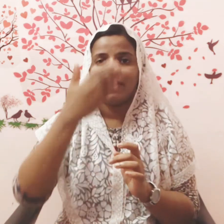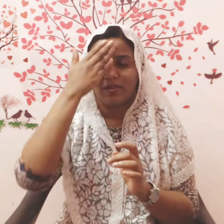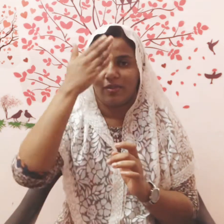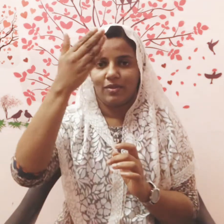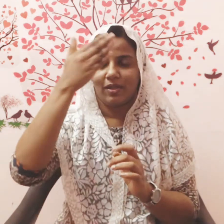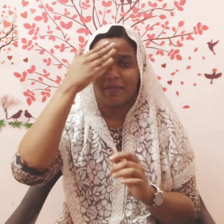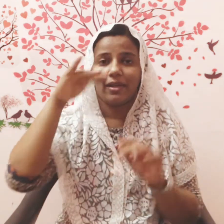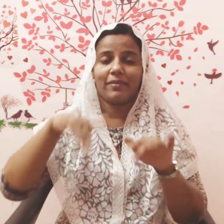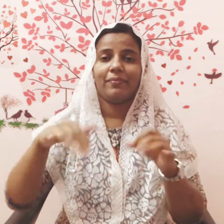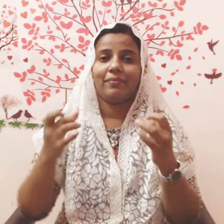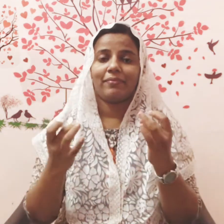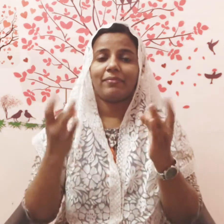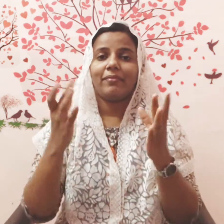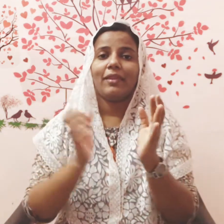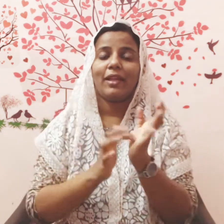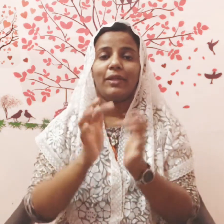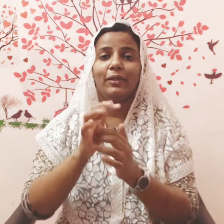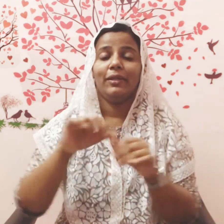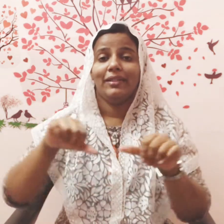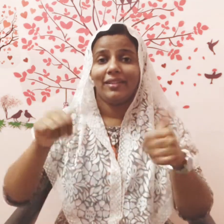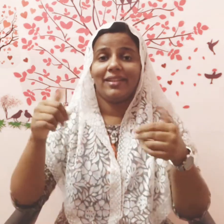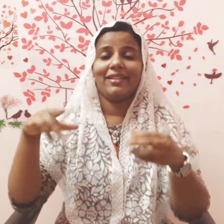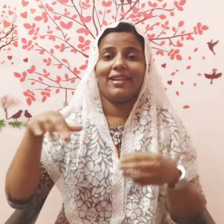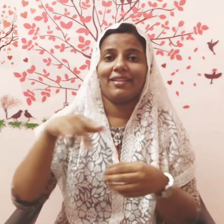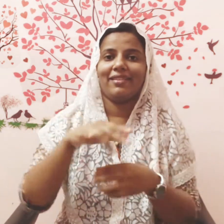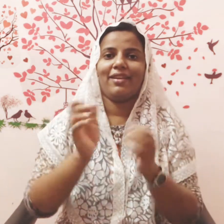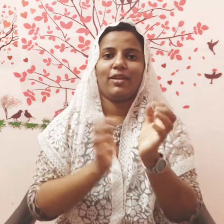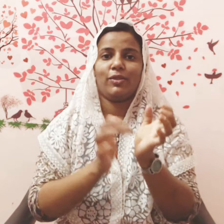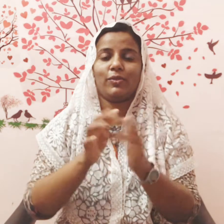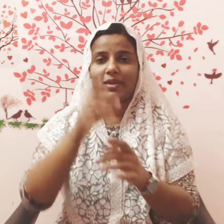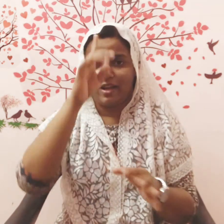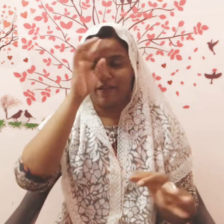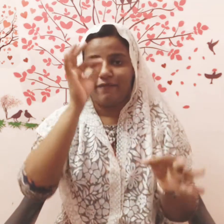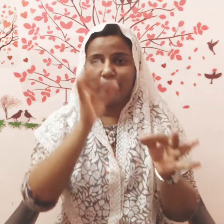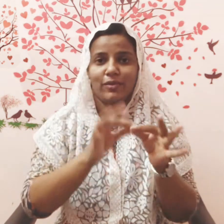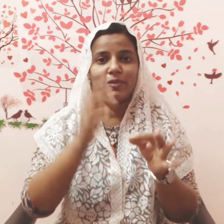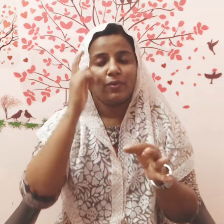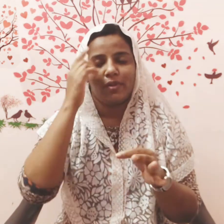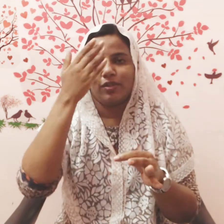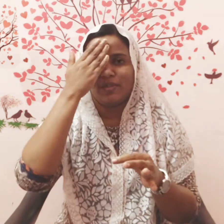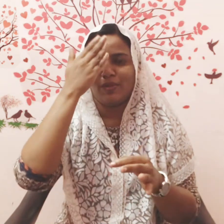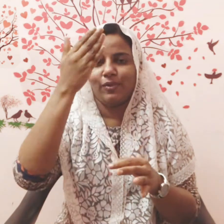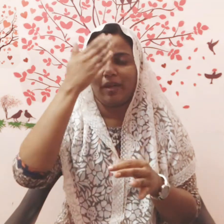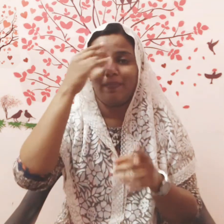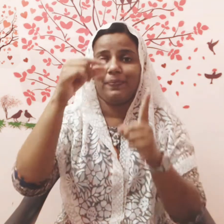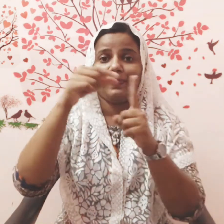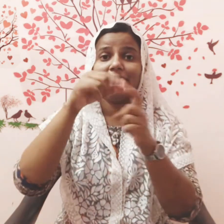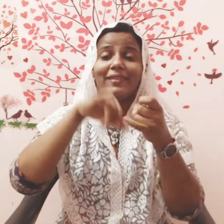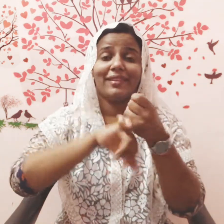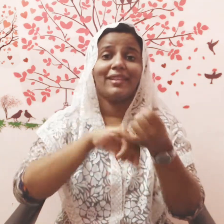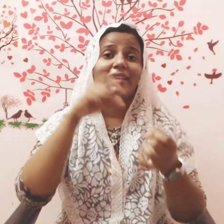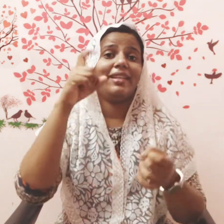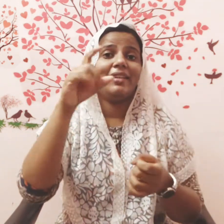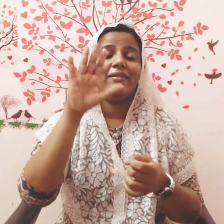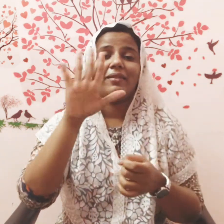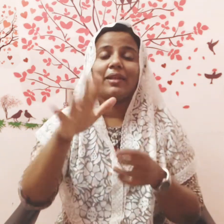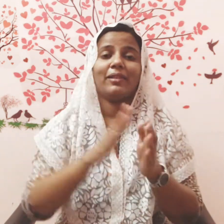സ്തുതിക്കുന്നു, നന്ദിയോടെ സ്തുതിക്കുന്നു. ഈ പകൽക്കാലം ഞങ്ങളെ ജയകരമായി നടത്തുന്ന കർത്താവിൻ്റെ വിശ്വസ്തതയ്ക്കായി സ്തോത്രം. ആമേൻ. സങ്കീർത്തനക്കാരൻ